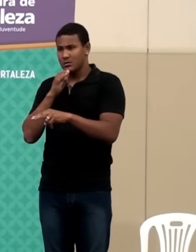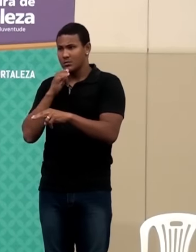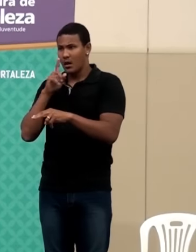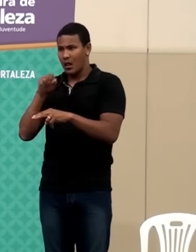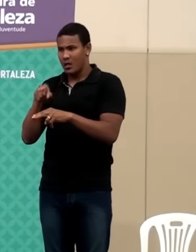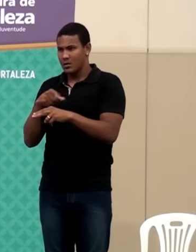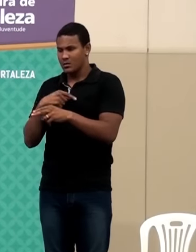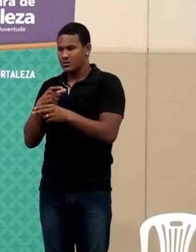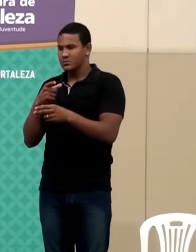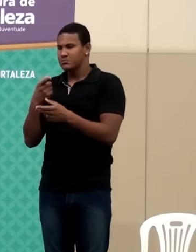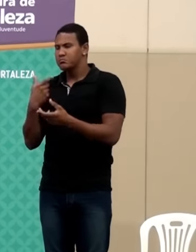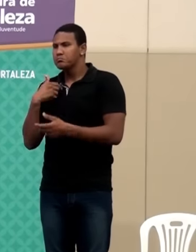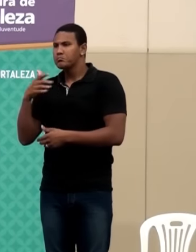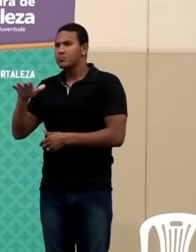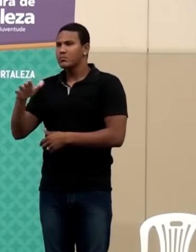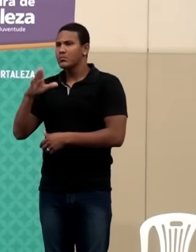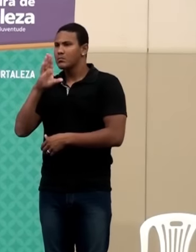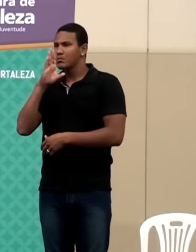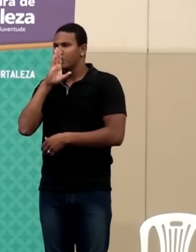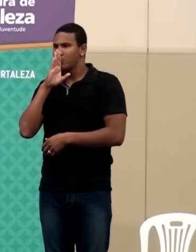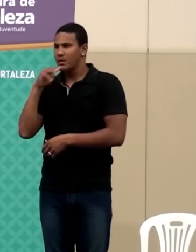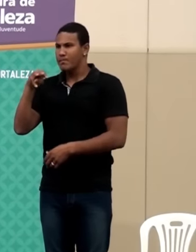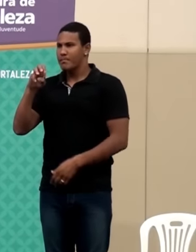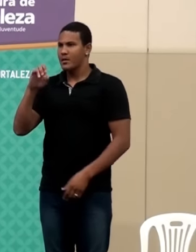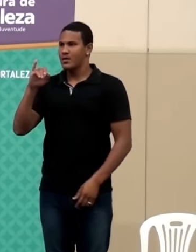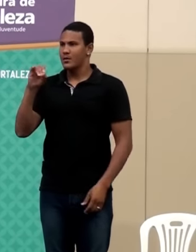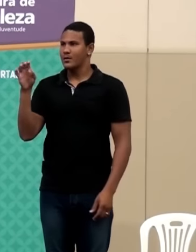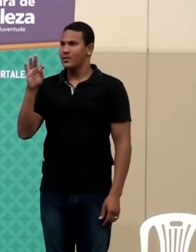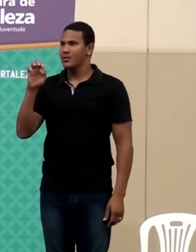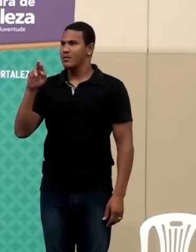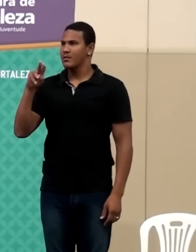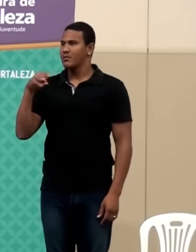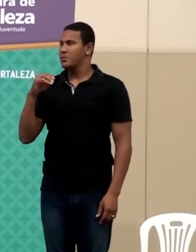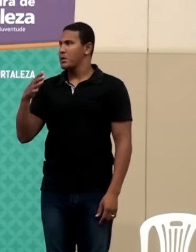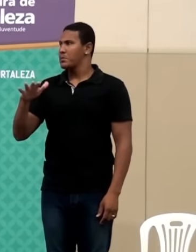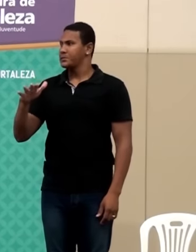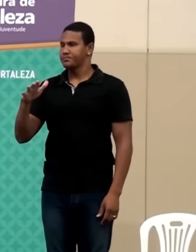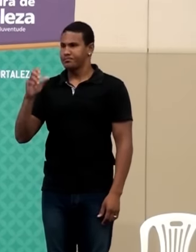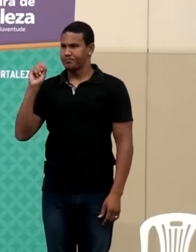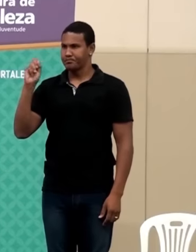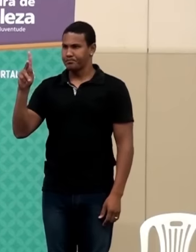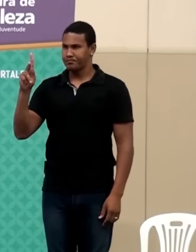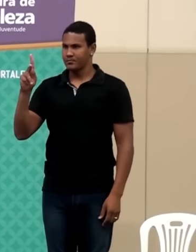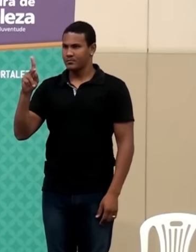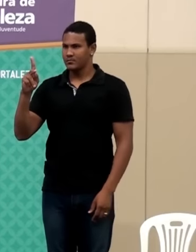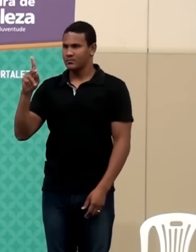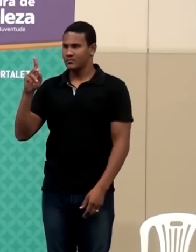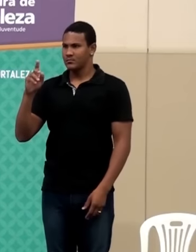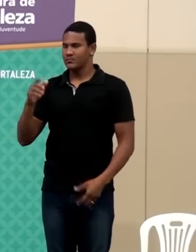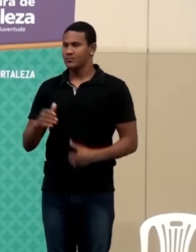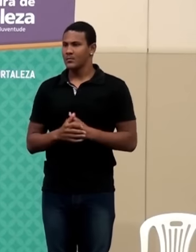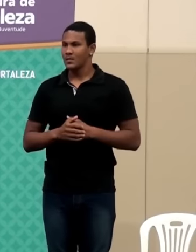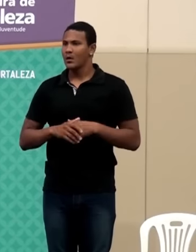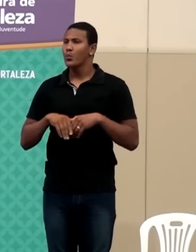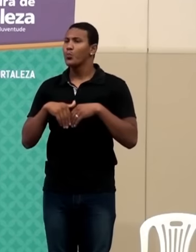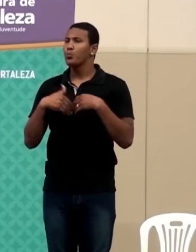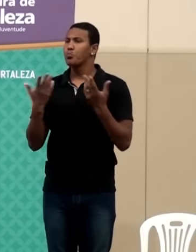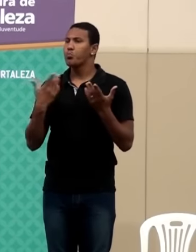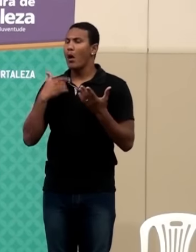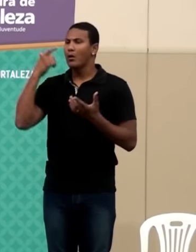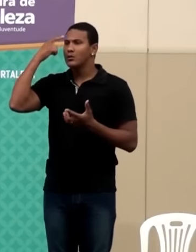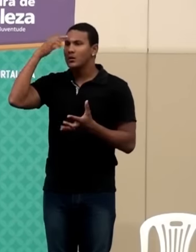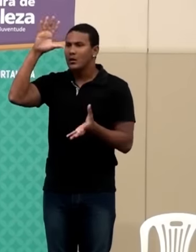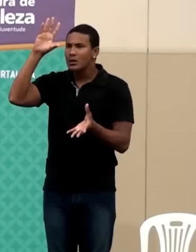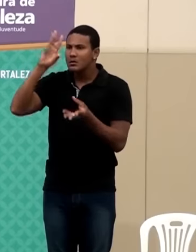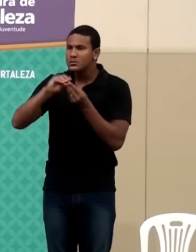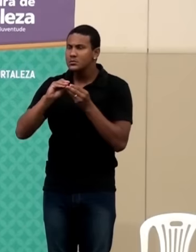NaCl, o tubo de ensaio C, no final a coloração continua roxa. Qual é a conclusão? Quando o meu